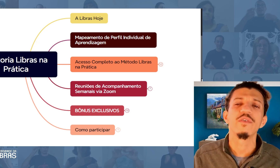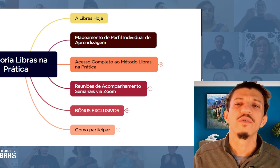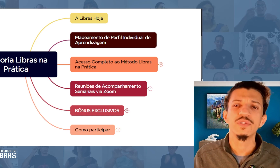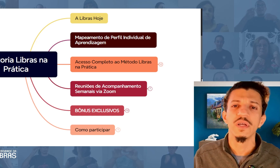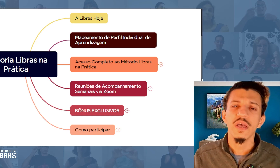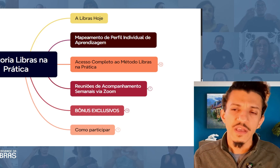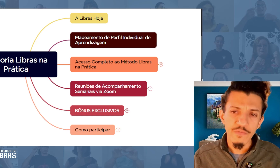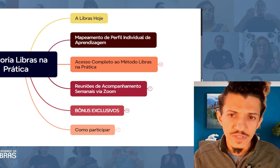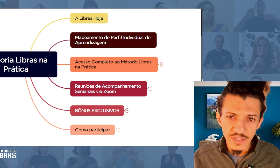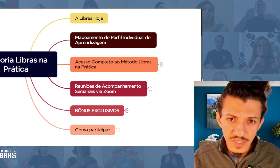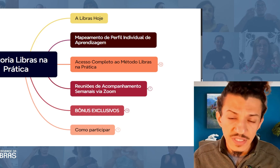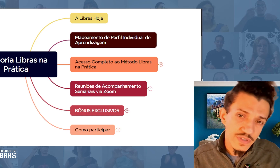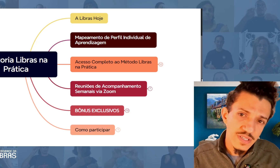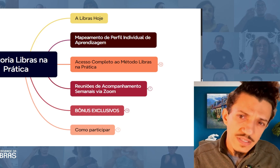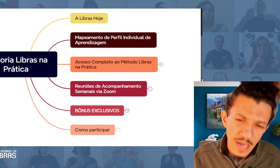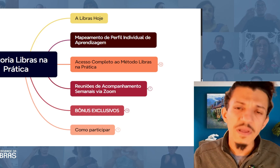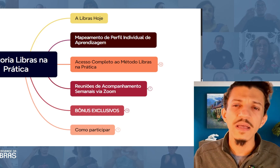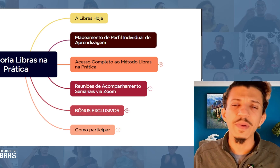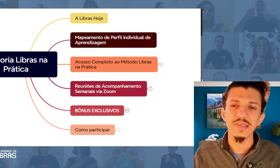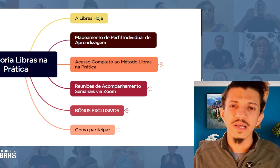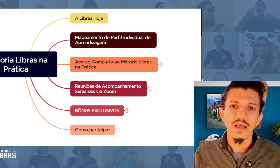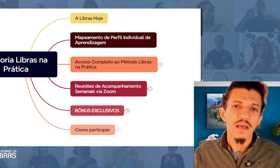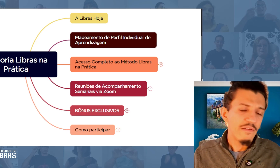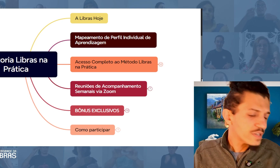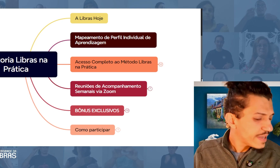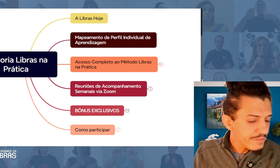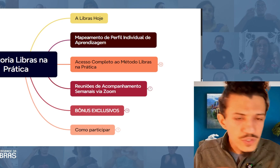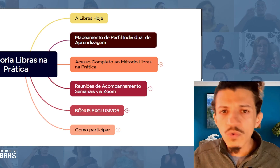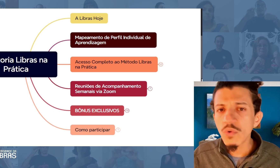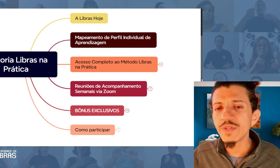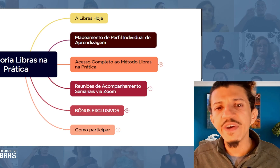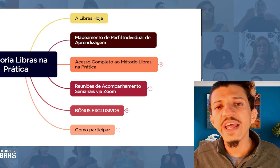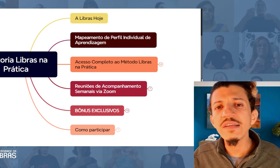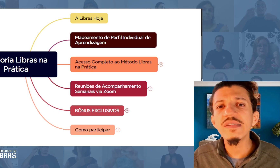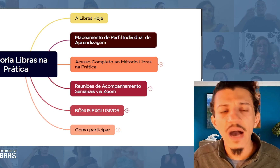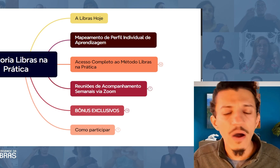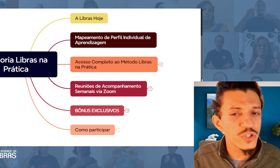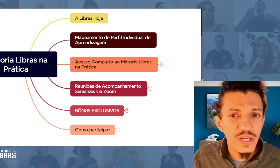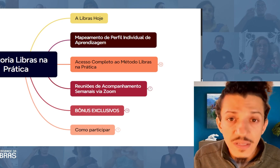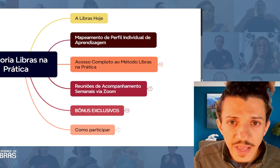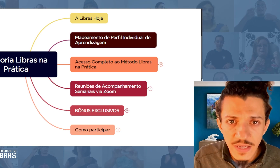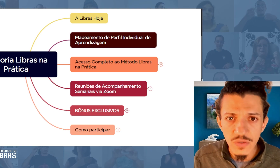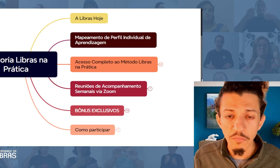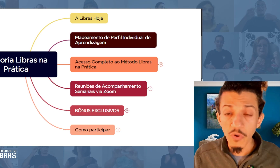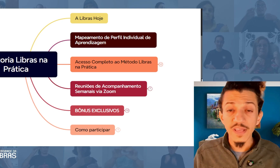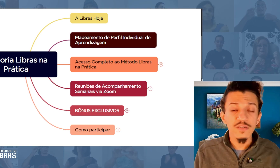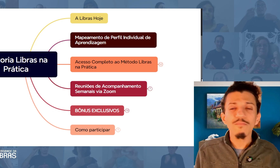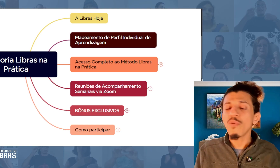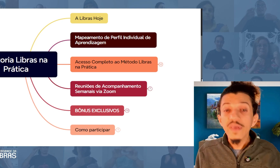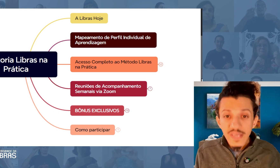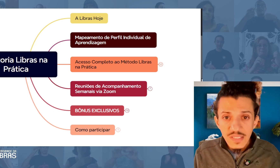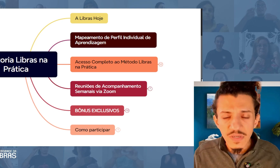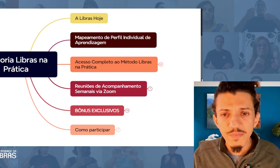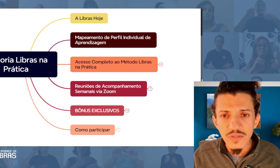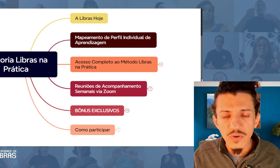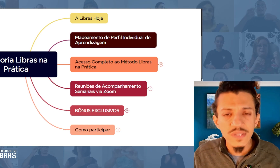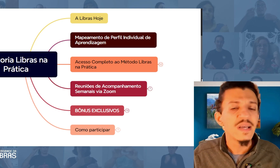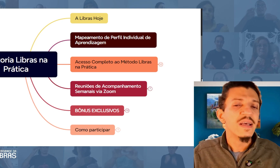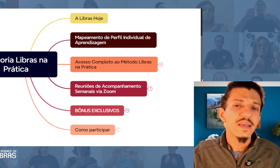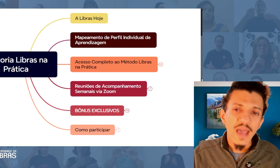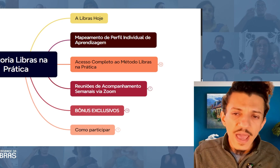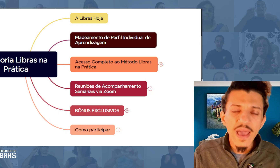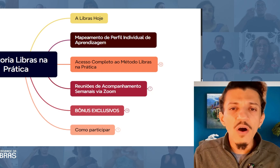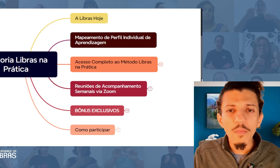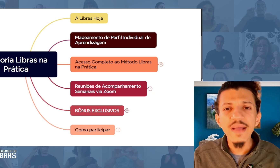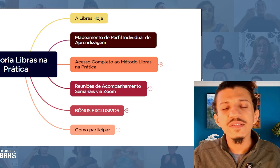for hoje e você diz que você sabe Libras, você é visto com um diferencial gigantesco, porque são pouquíssimas pessoas